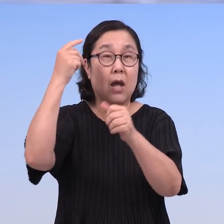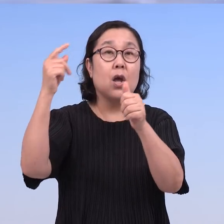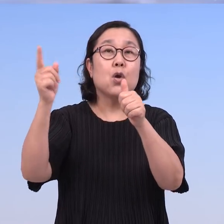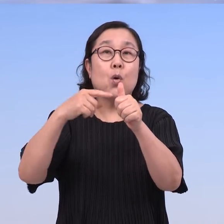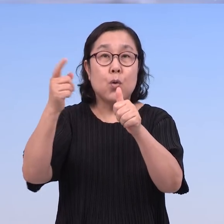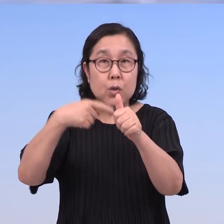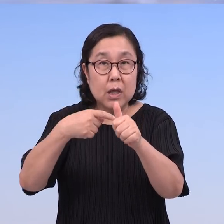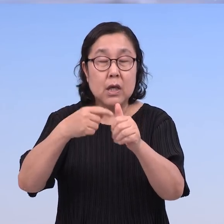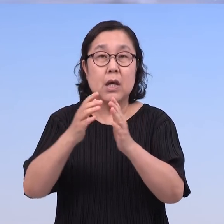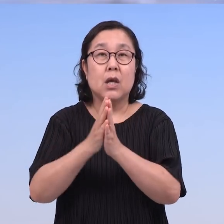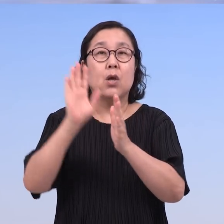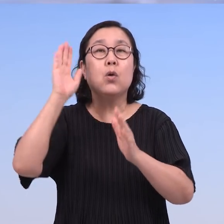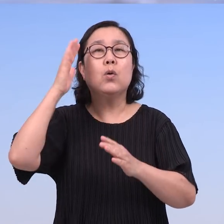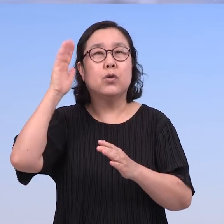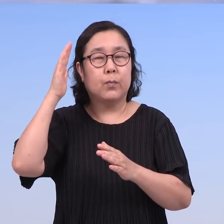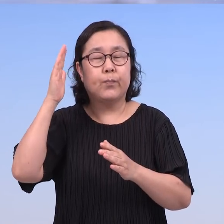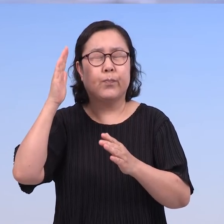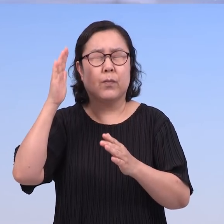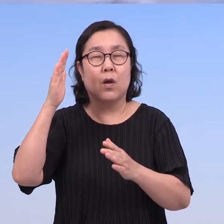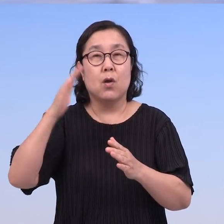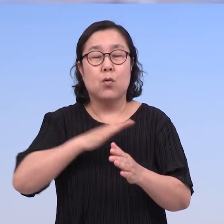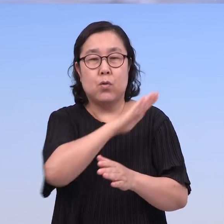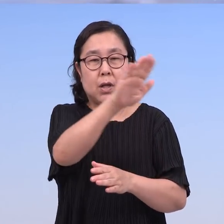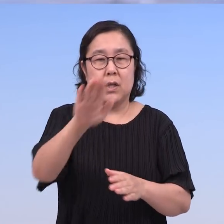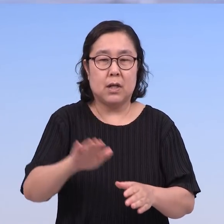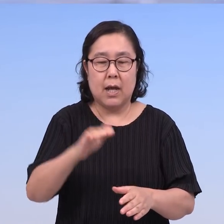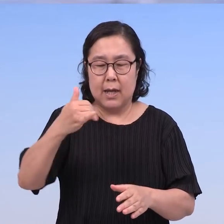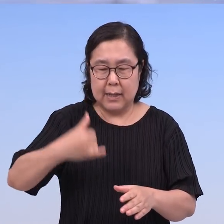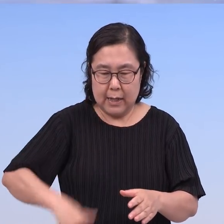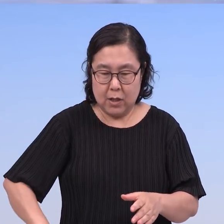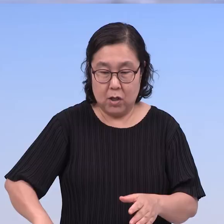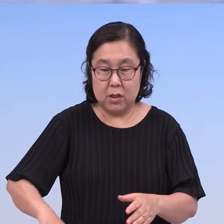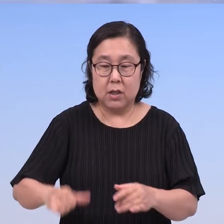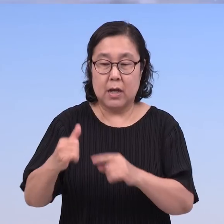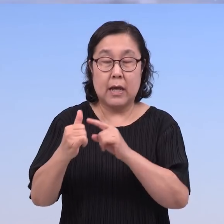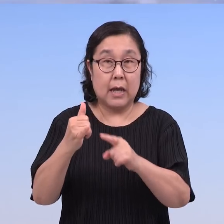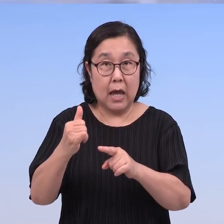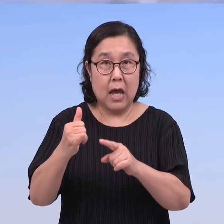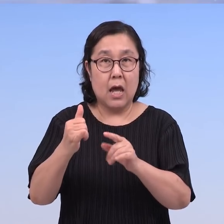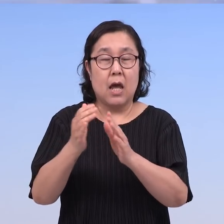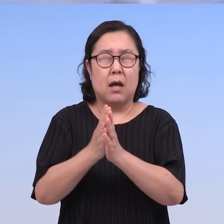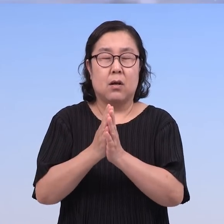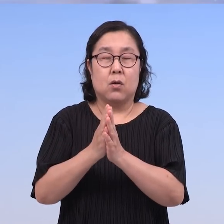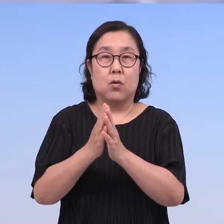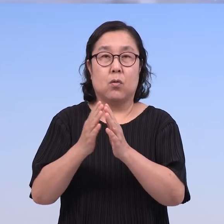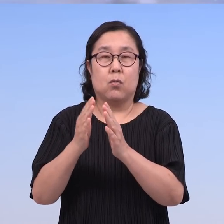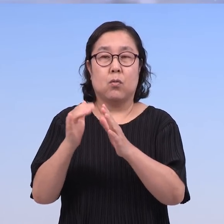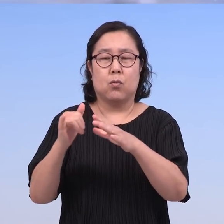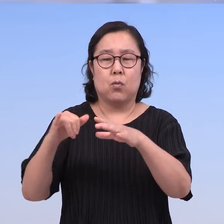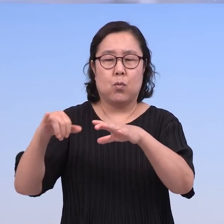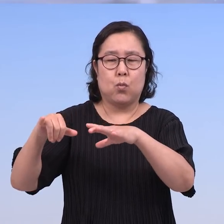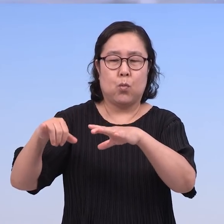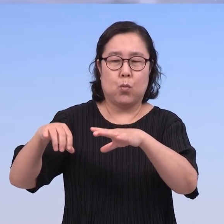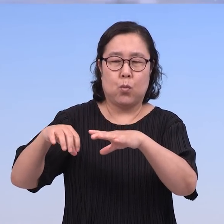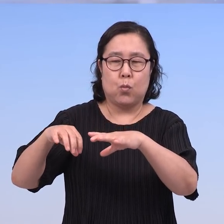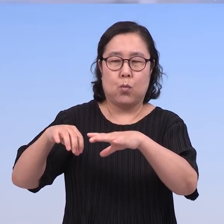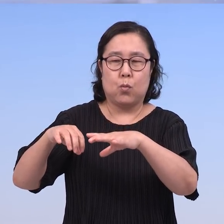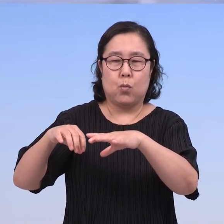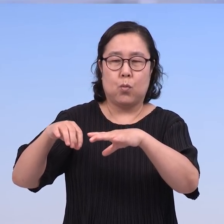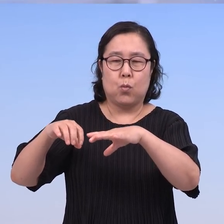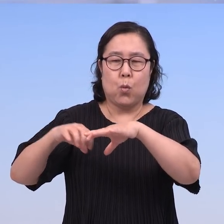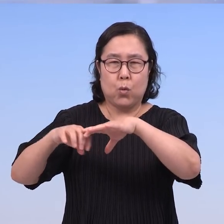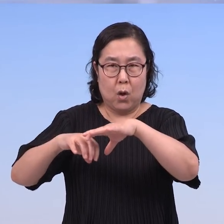교육이 오늘 이 땅에서도 보면은 자녀들에게 무섭게 공격하는 게 바로 이런 세뇌 교육 아니겠느냐, 뭐